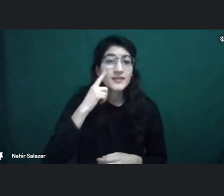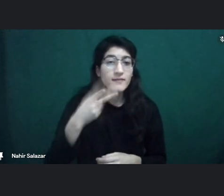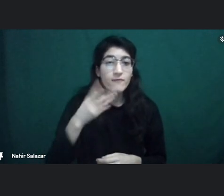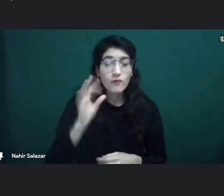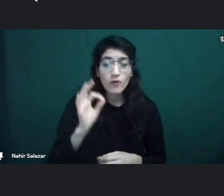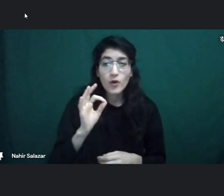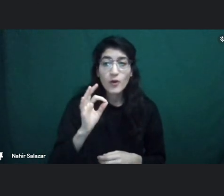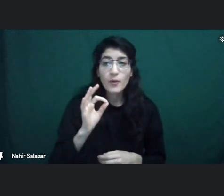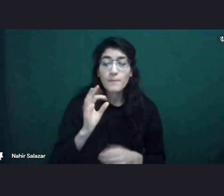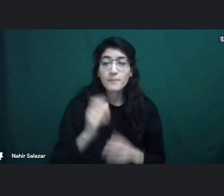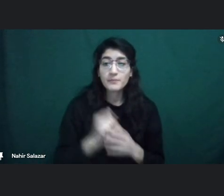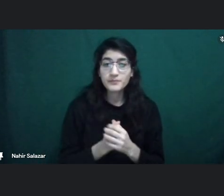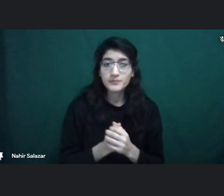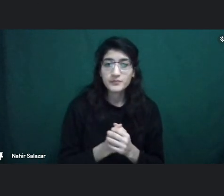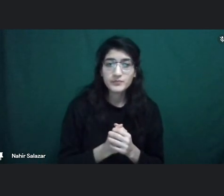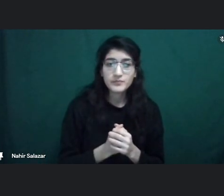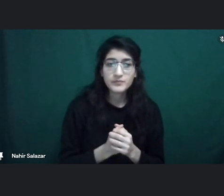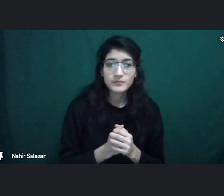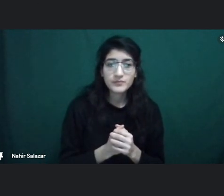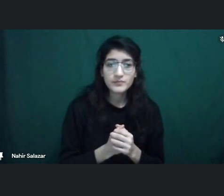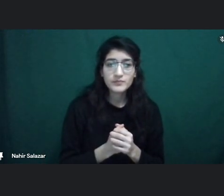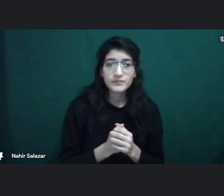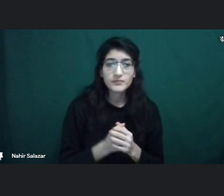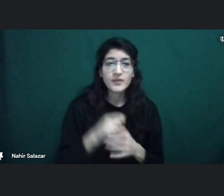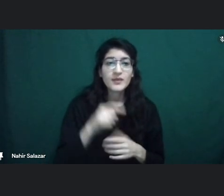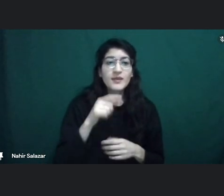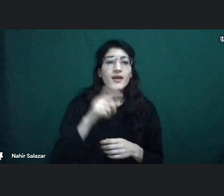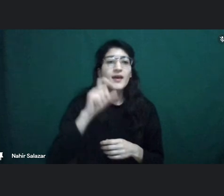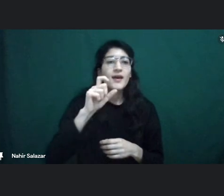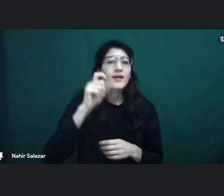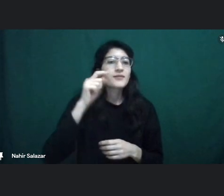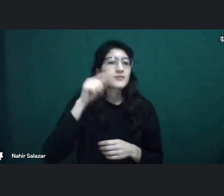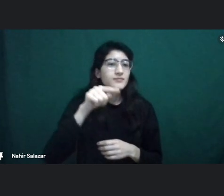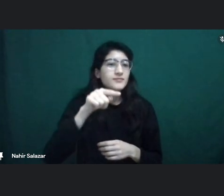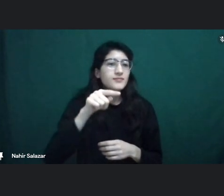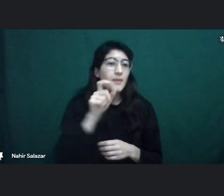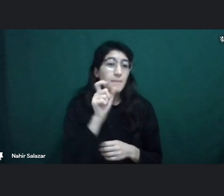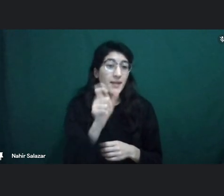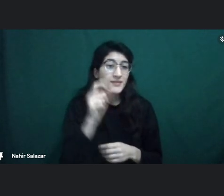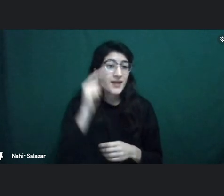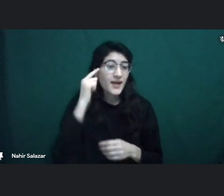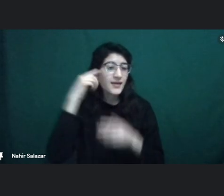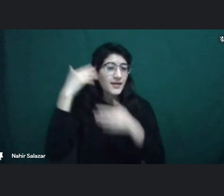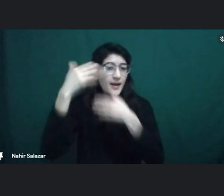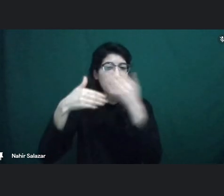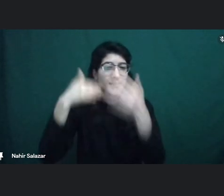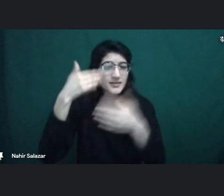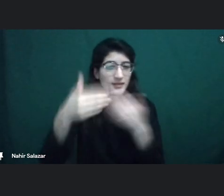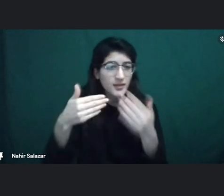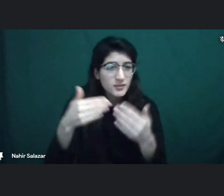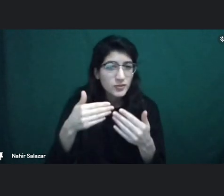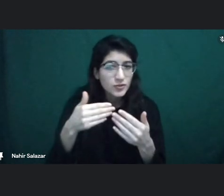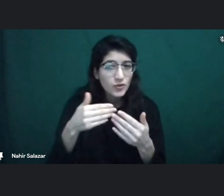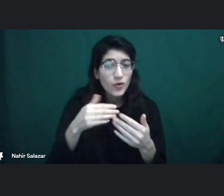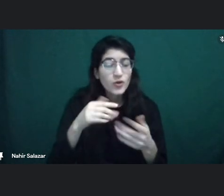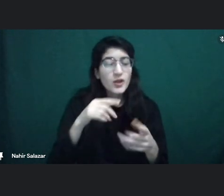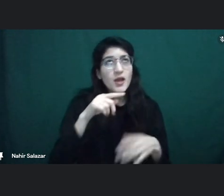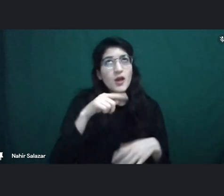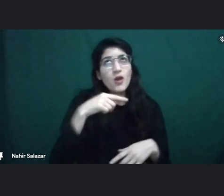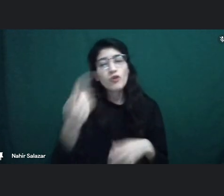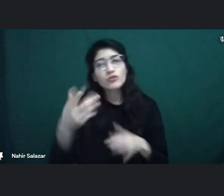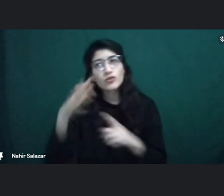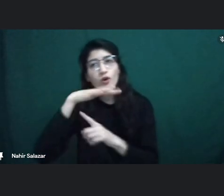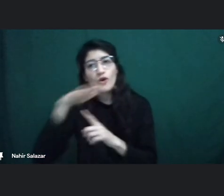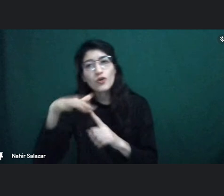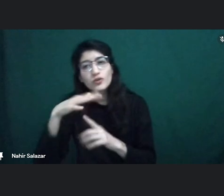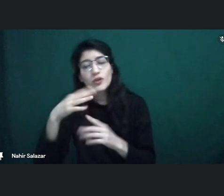Claro. Capacitación. Muy bien. Capacitación en otro contexto podría ser más de lo físico, entrenamiento,